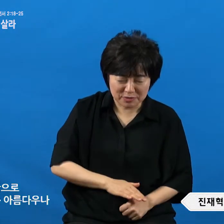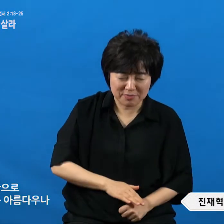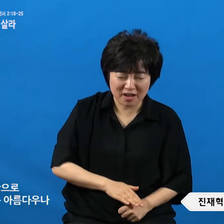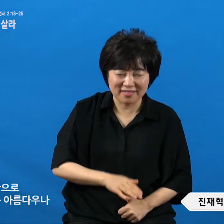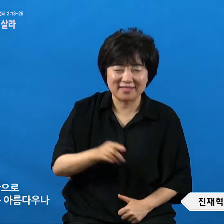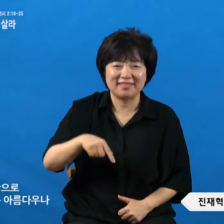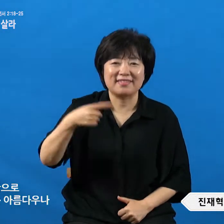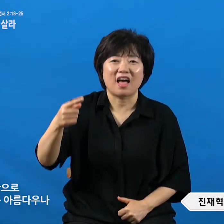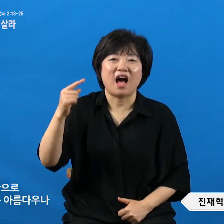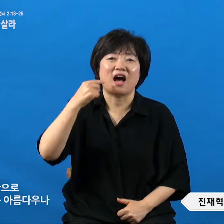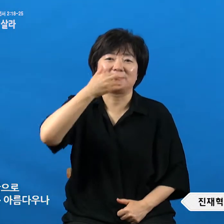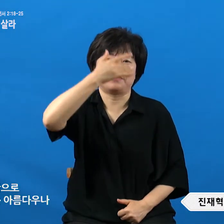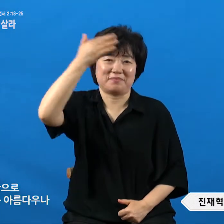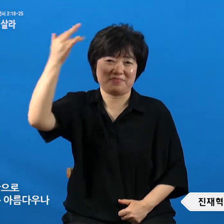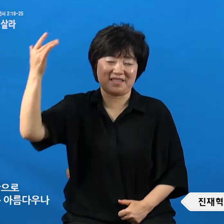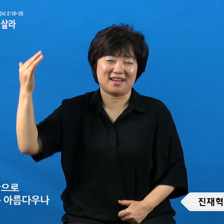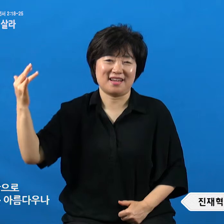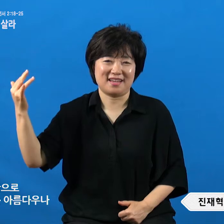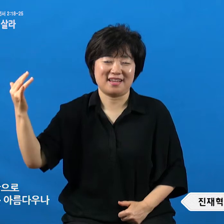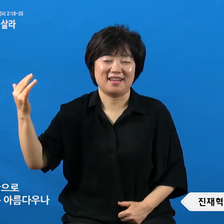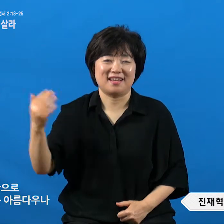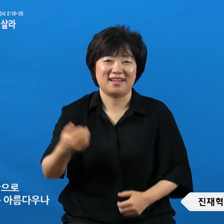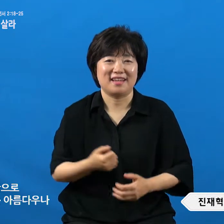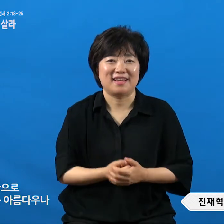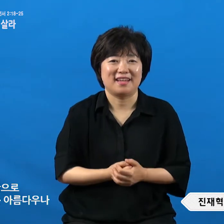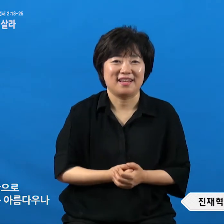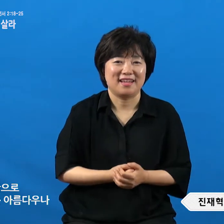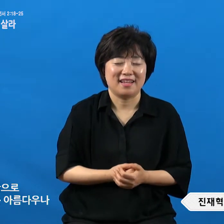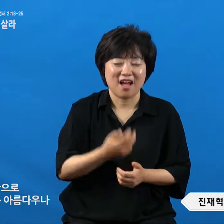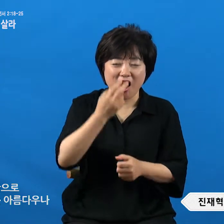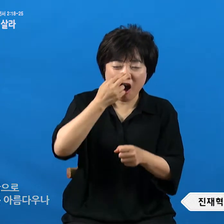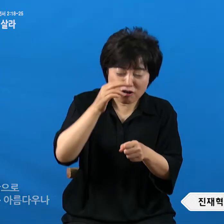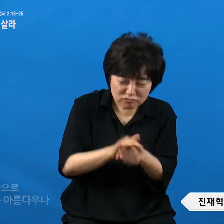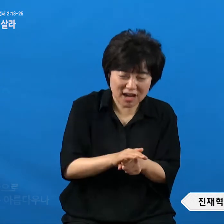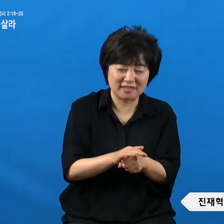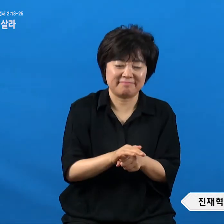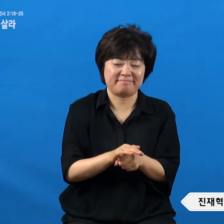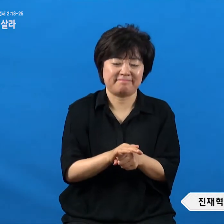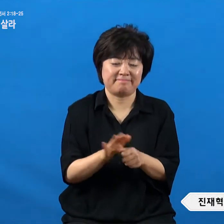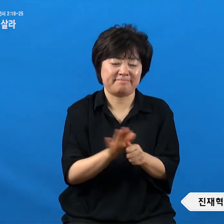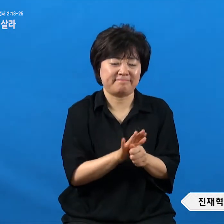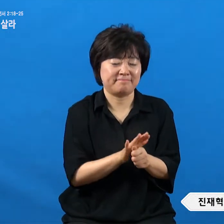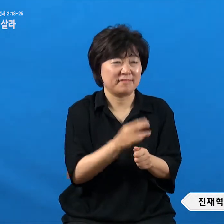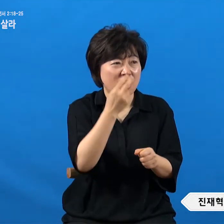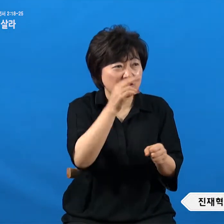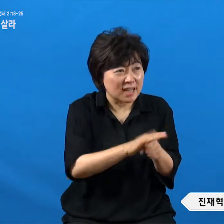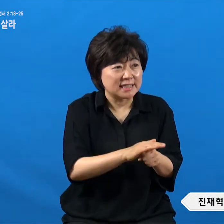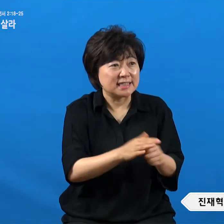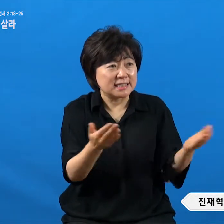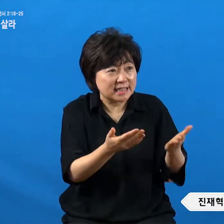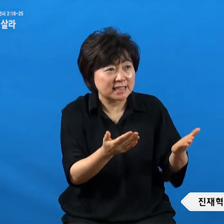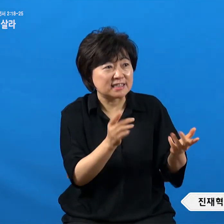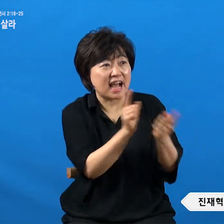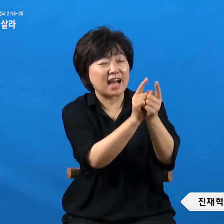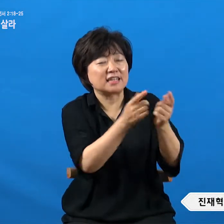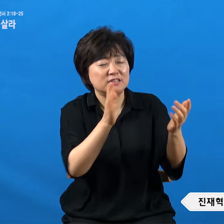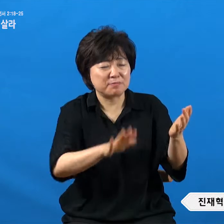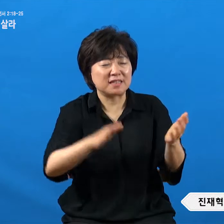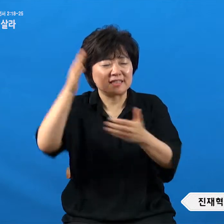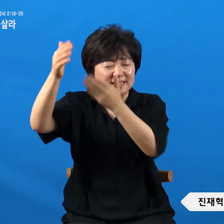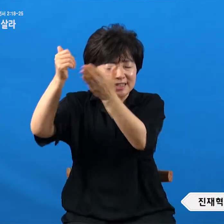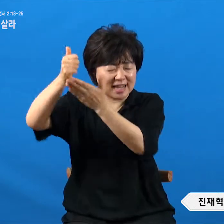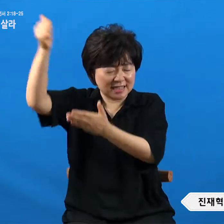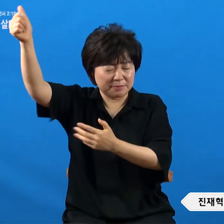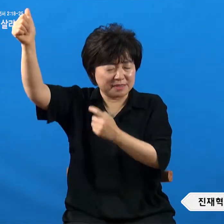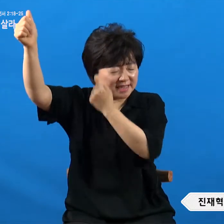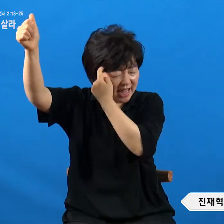이는 아름다우나. 계속해서 말씀합니다. 부당한 고난 가운데 하나님을 생각하고